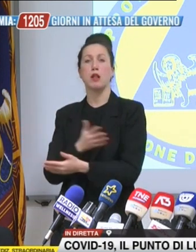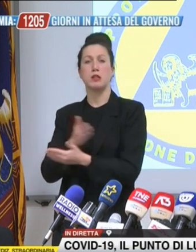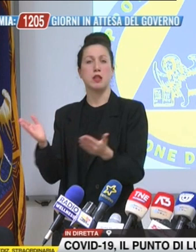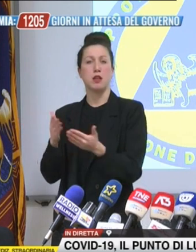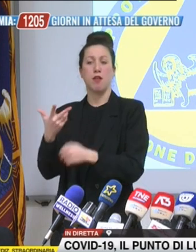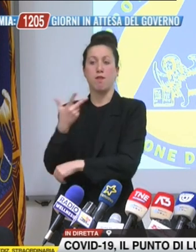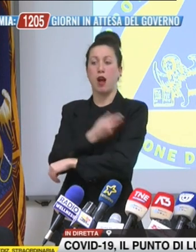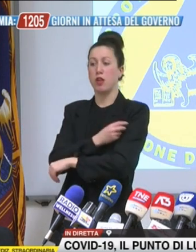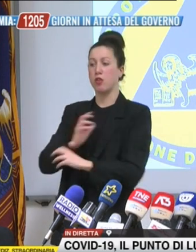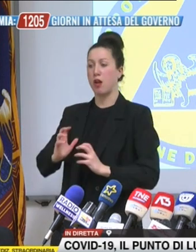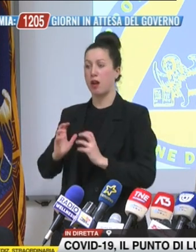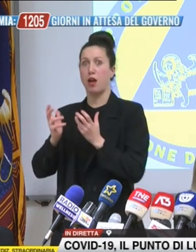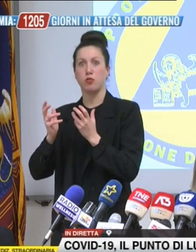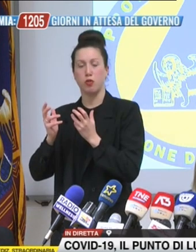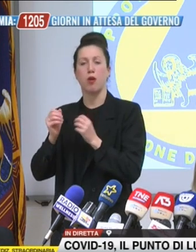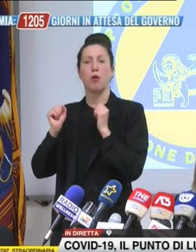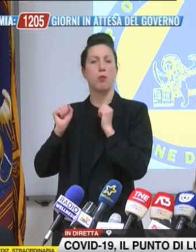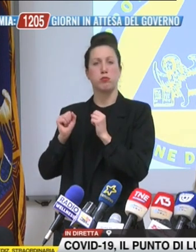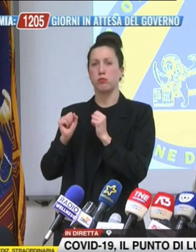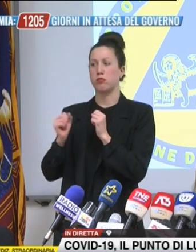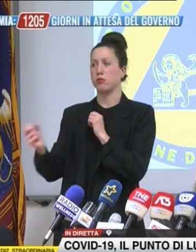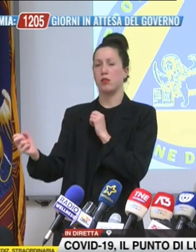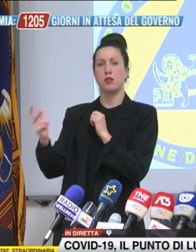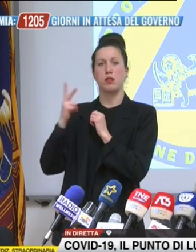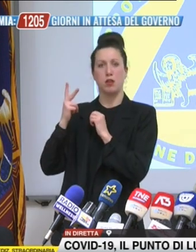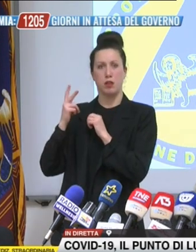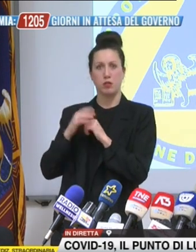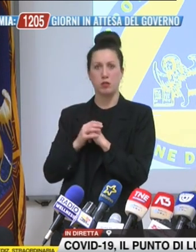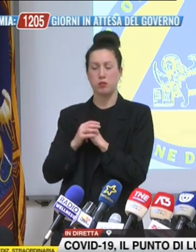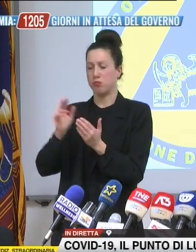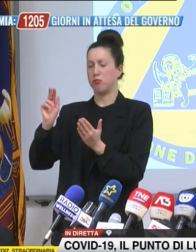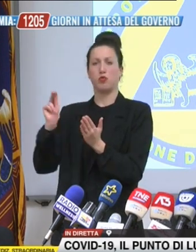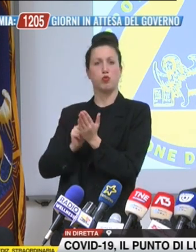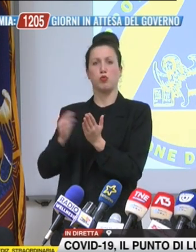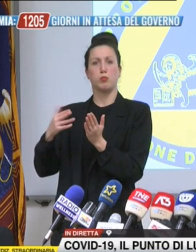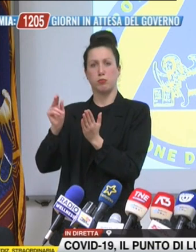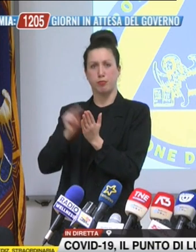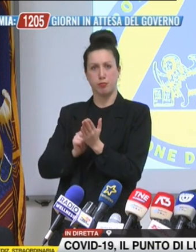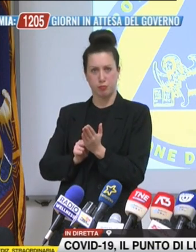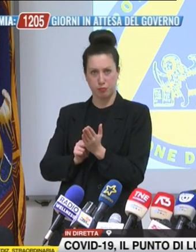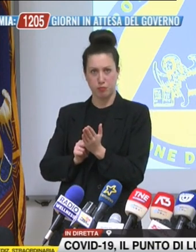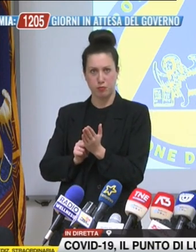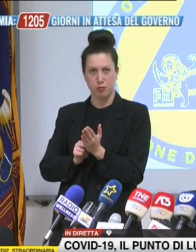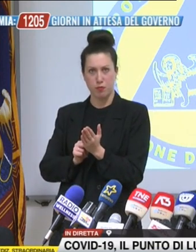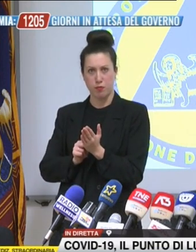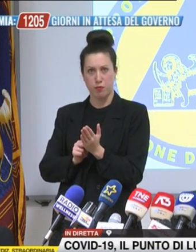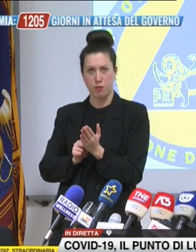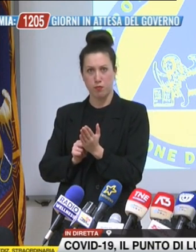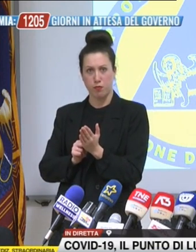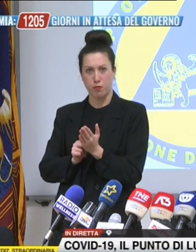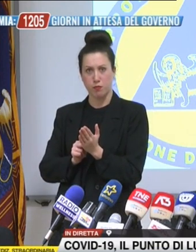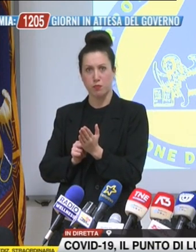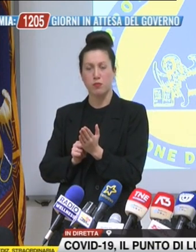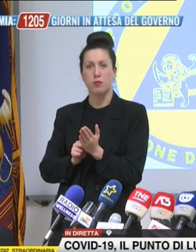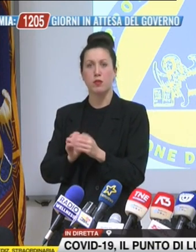anche la reazione avversa tipo del dolore nel punto dell'inoculazione, che è una manifestazione che vi assicuro,